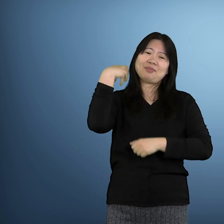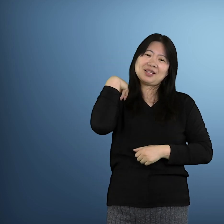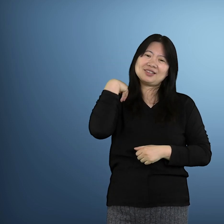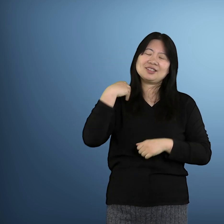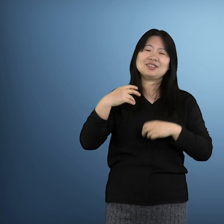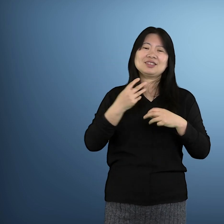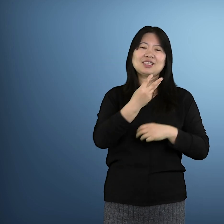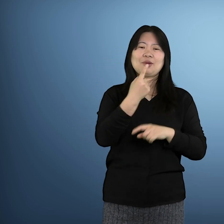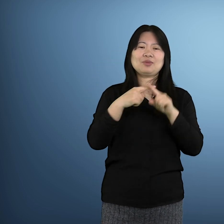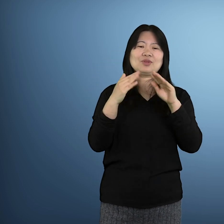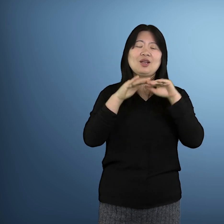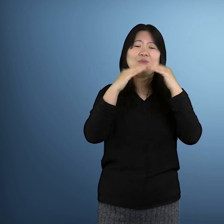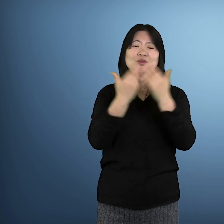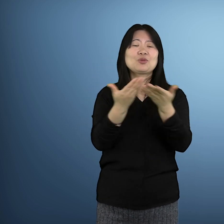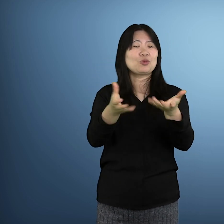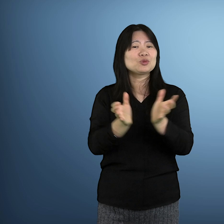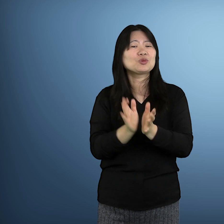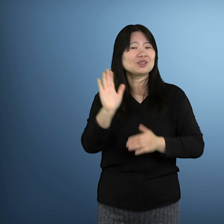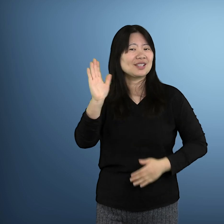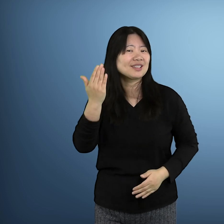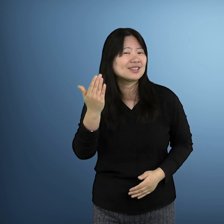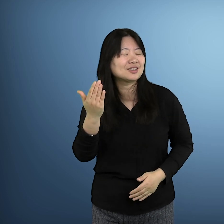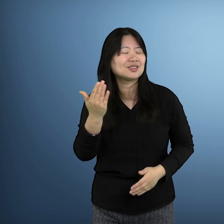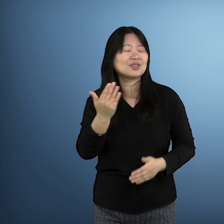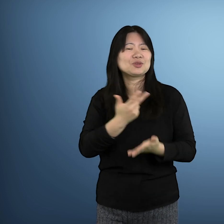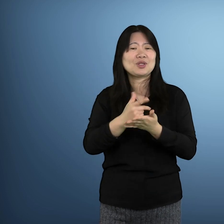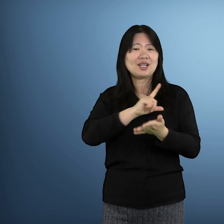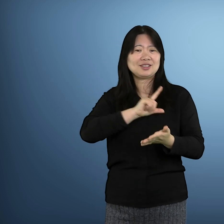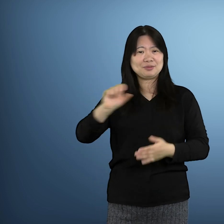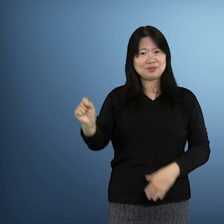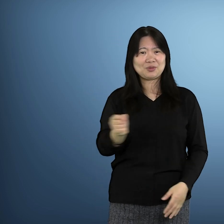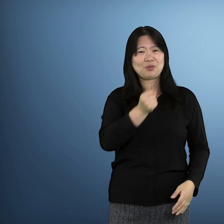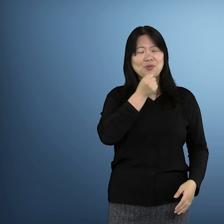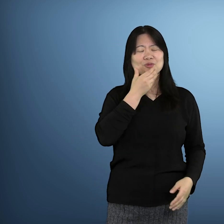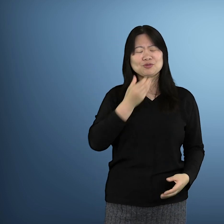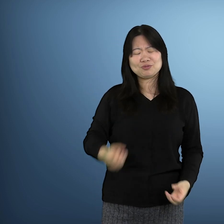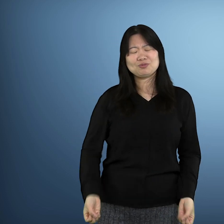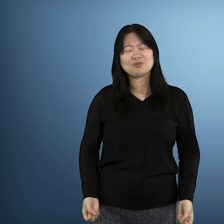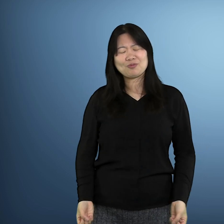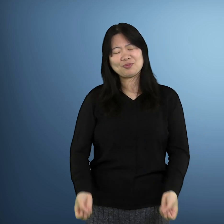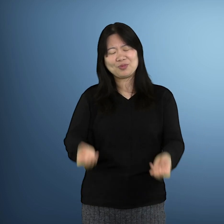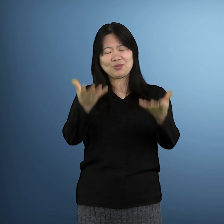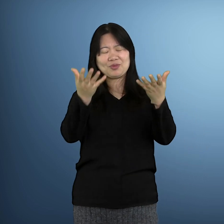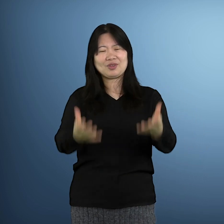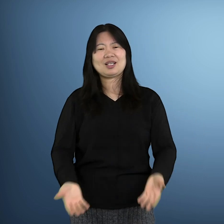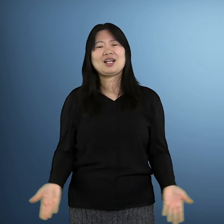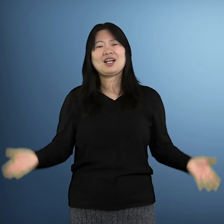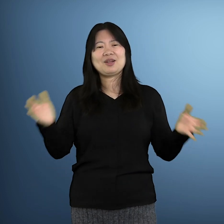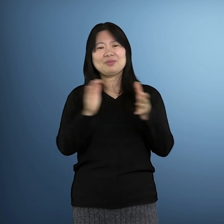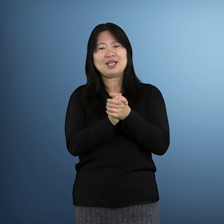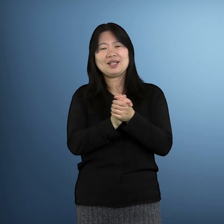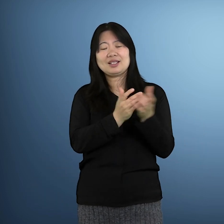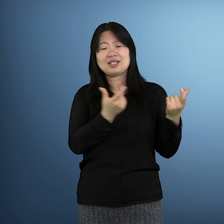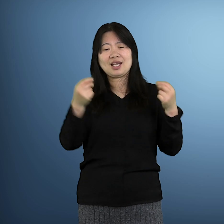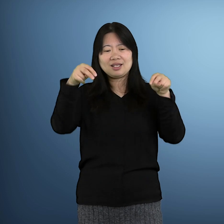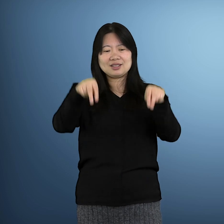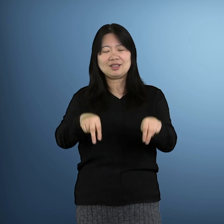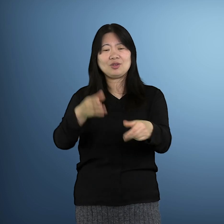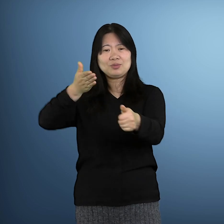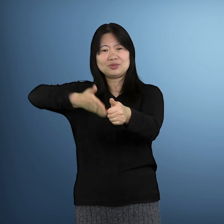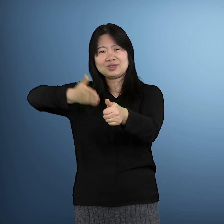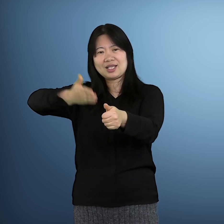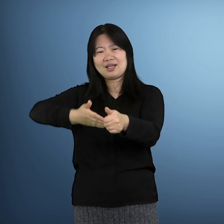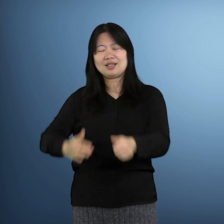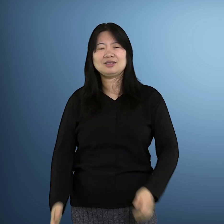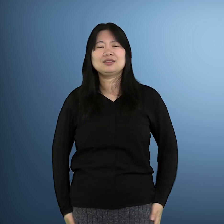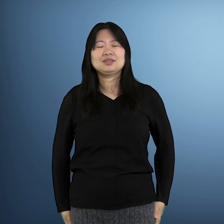3일의 모든 공동체가 될 수 있기를 주님의 이름으로 축복합니다. 우리 다 일어나십시다.